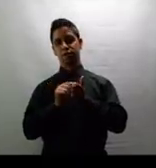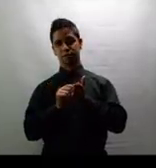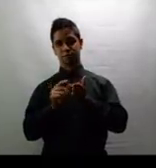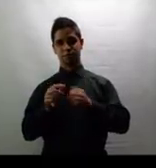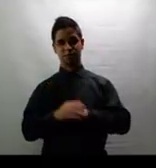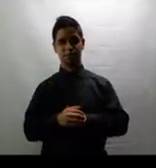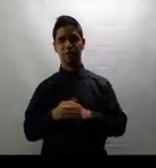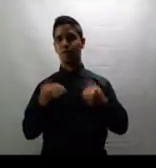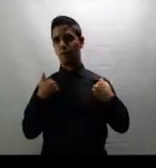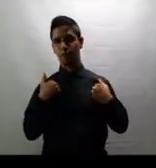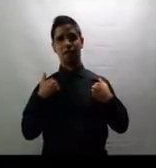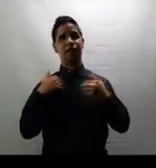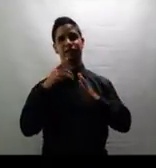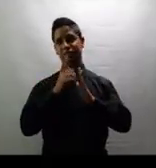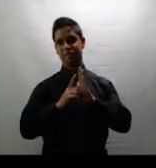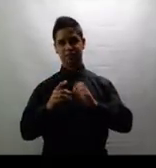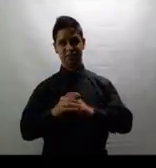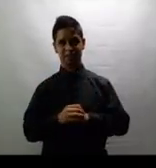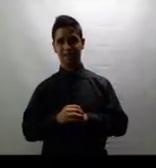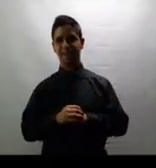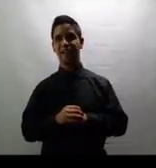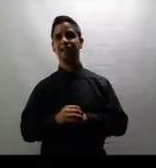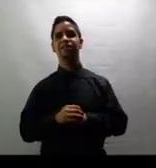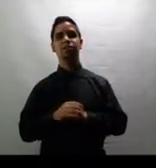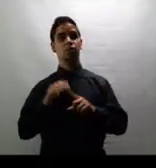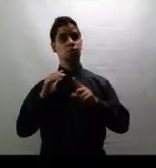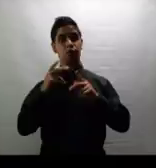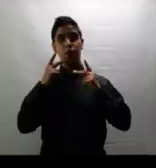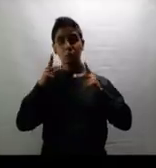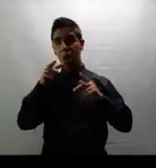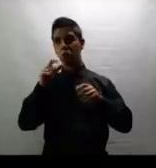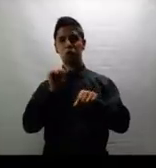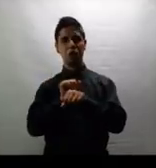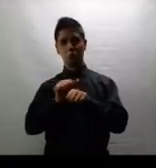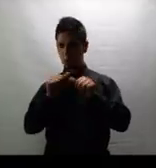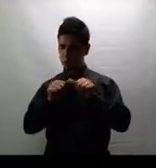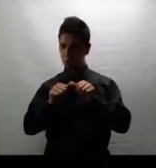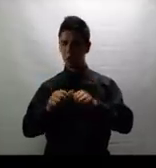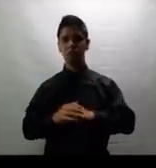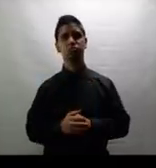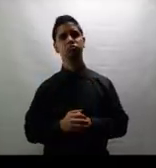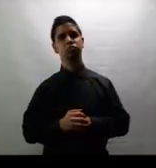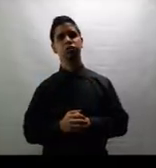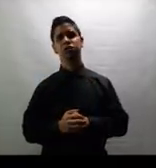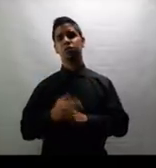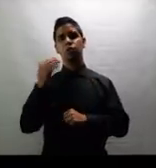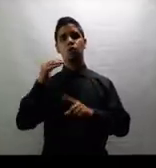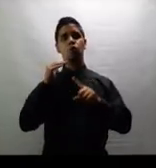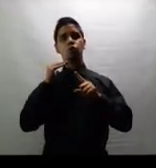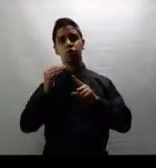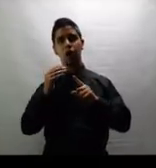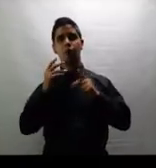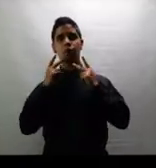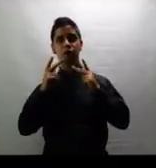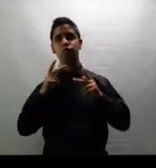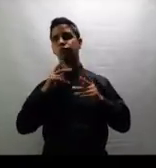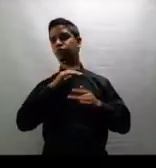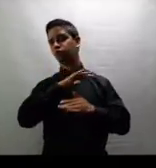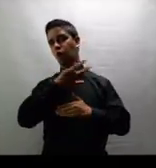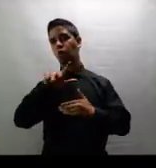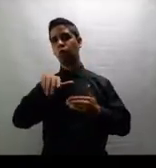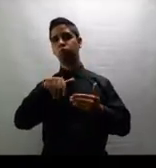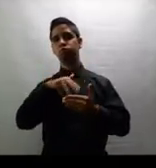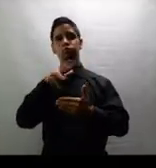apoya a la fundación nacional para la cultura popular para que prevalezca nuestro trabajo porque es cultura popular somos